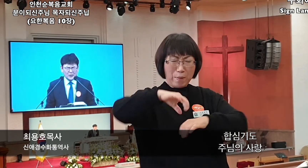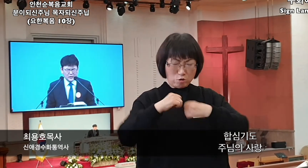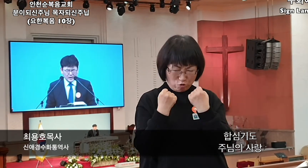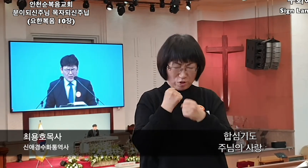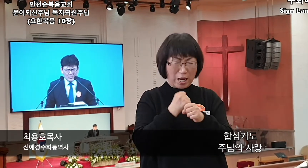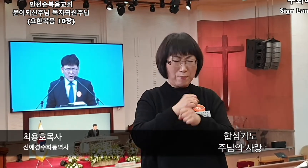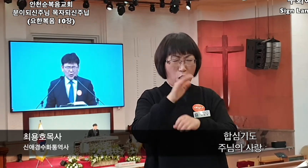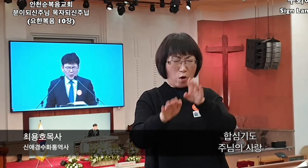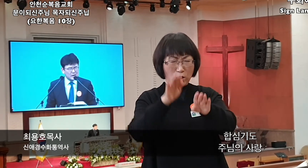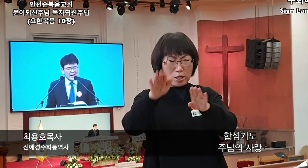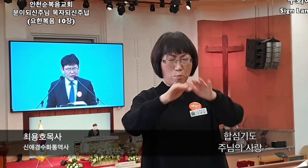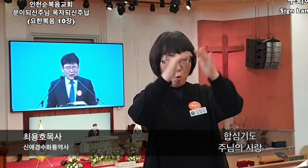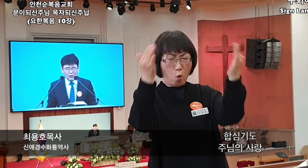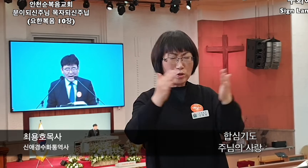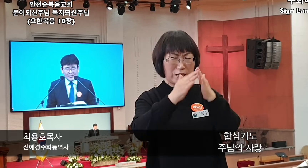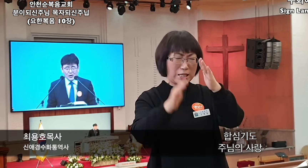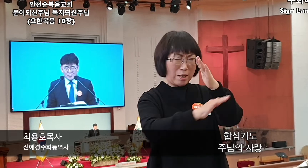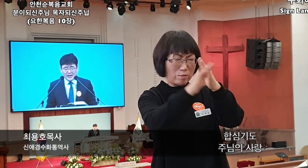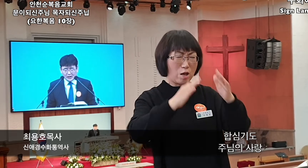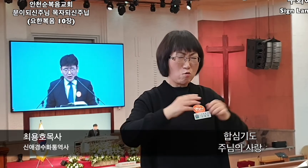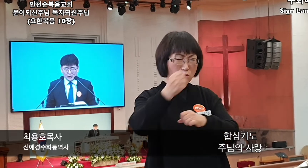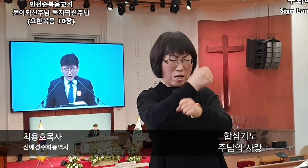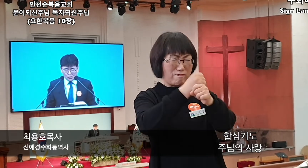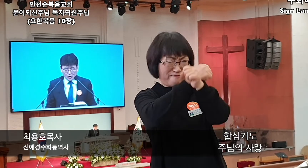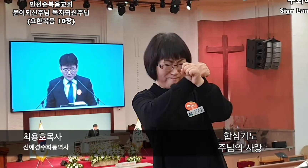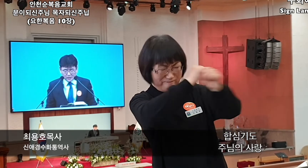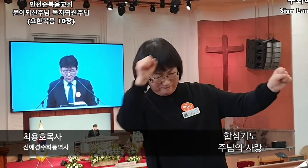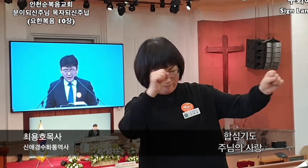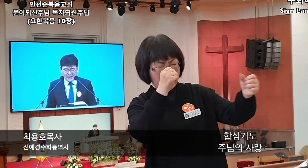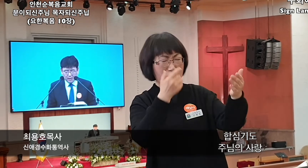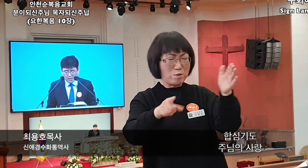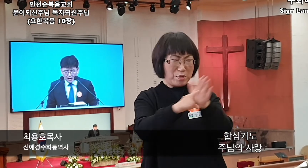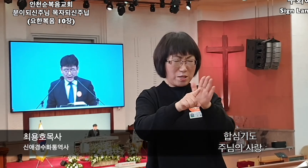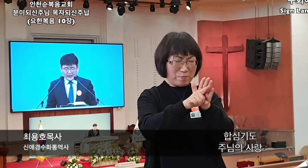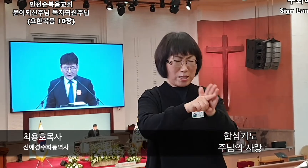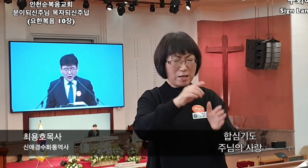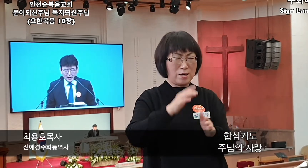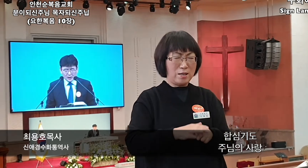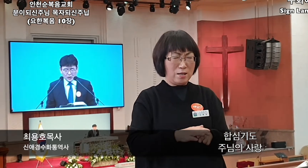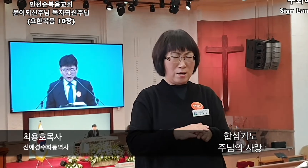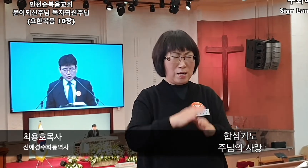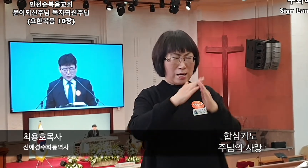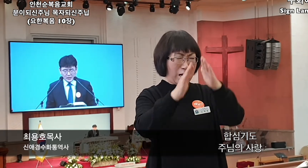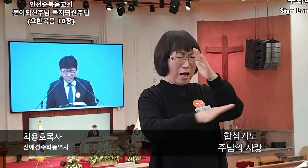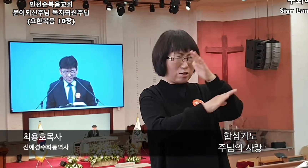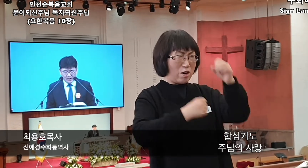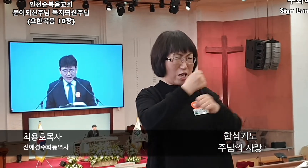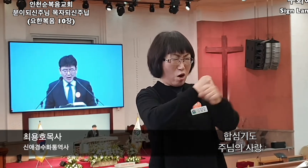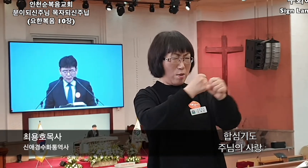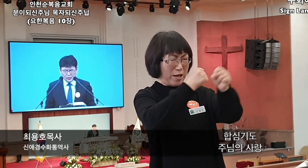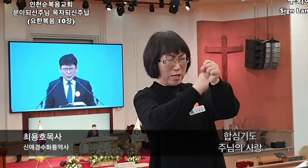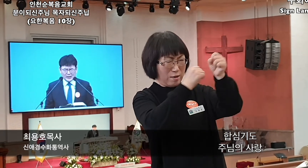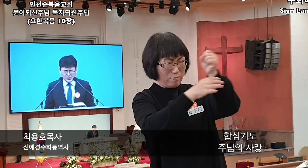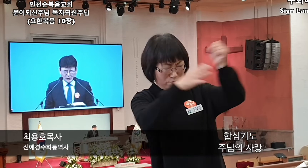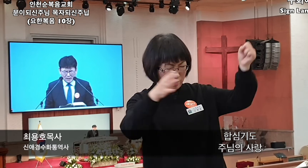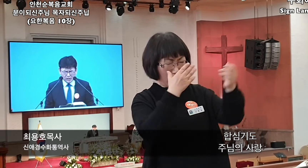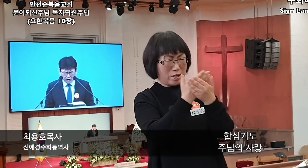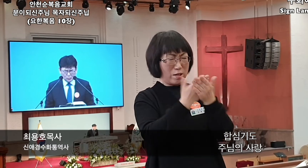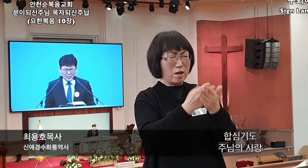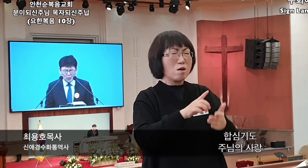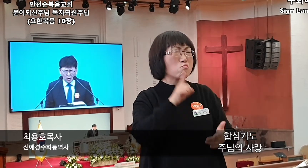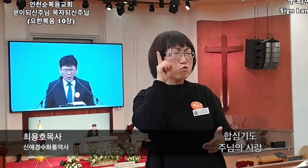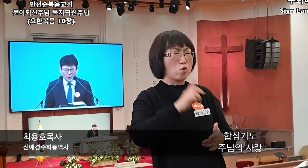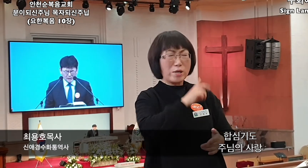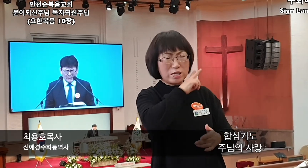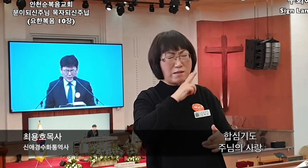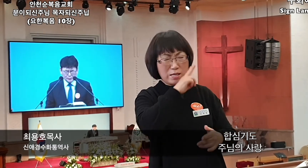순종하며 걸으니 모든 가정의 흉악한 결박에 끌어질 줄 믿습니다. 가난의 결박 끌어지는 줄 믿습니다. 분노와 시기와